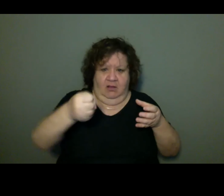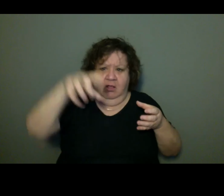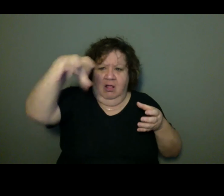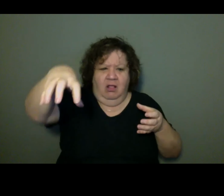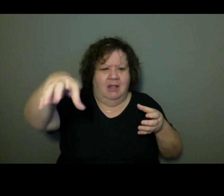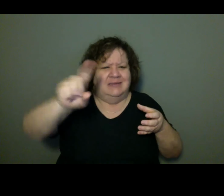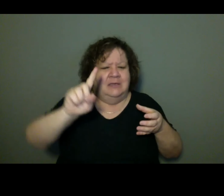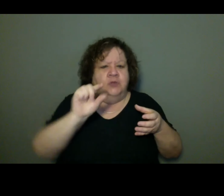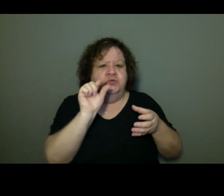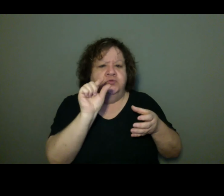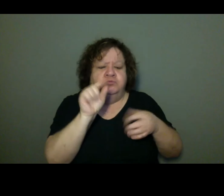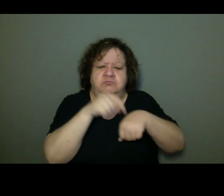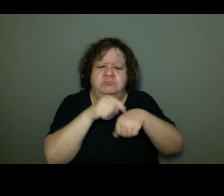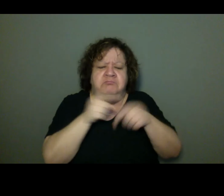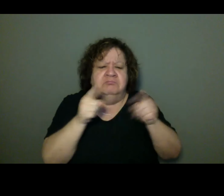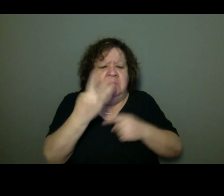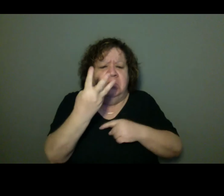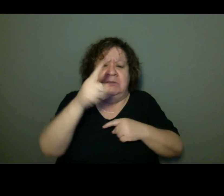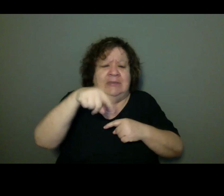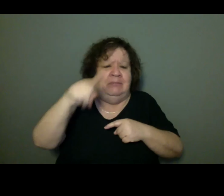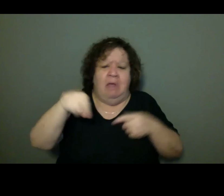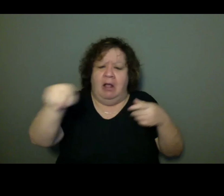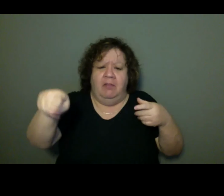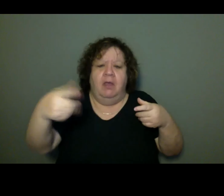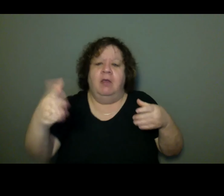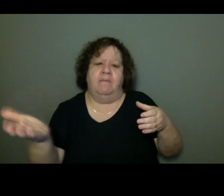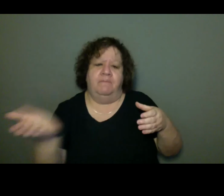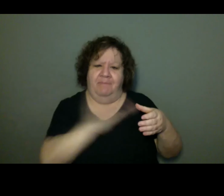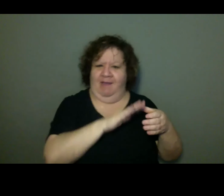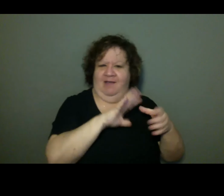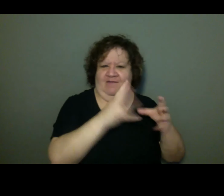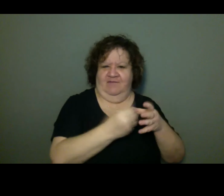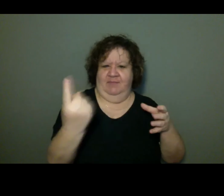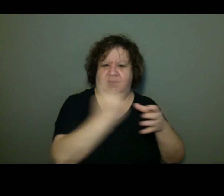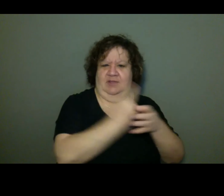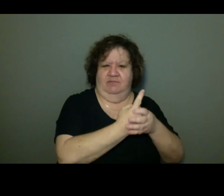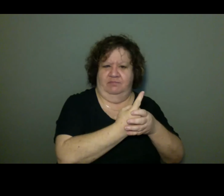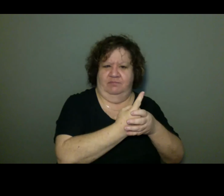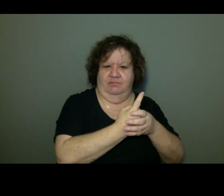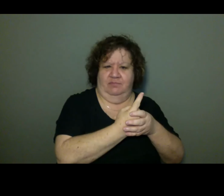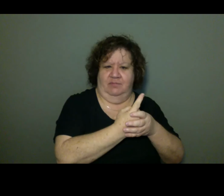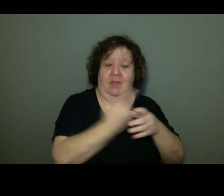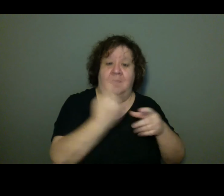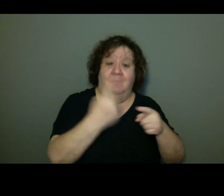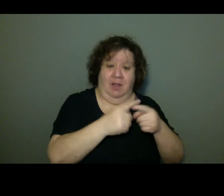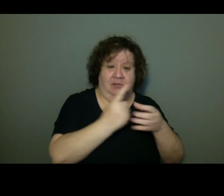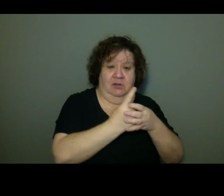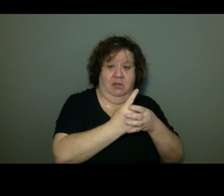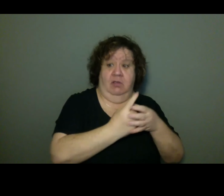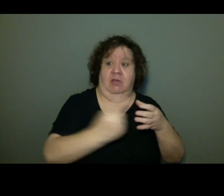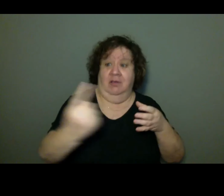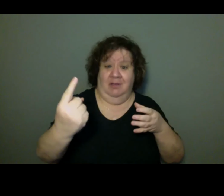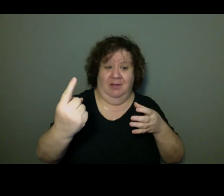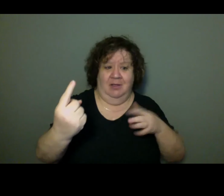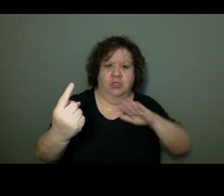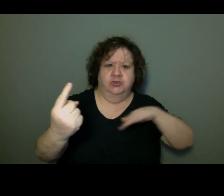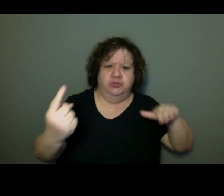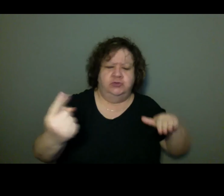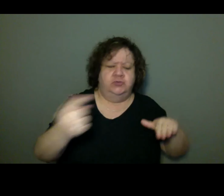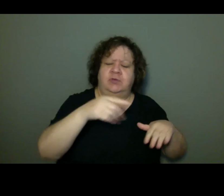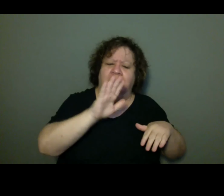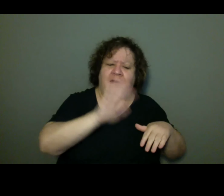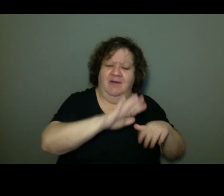de acogida temporal. También se insistió mucho en la importancia de que los niños puedan participar en estos procesos, que